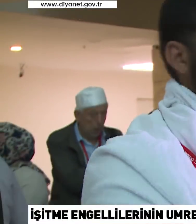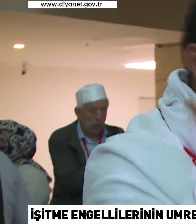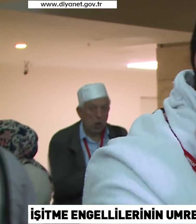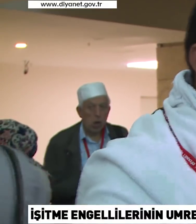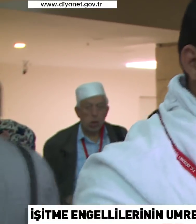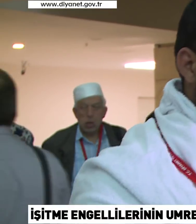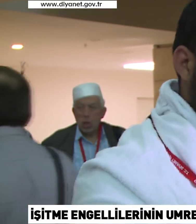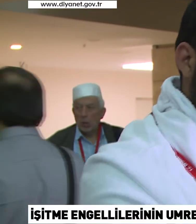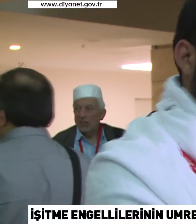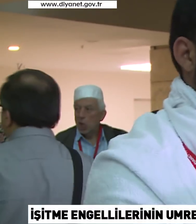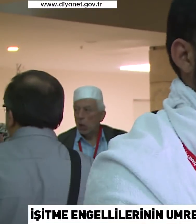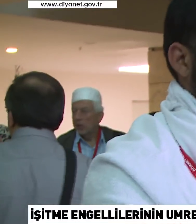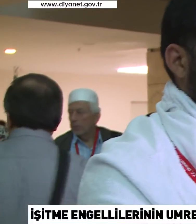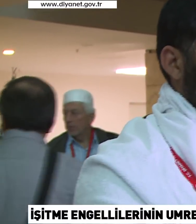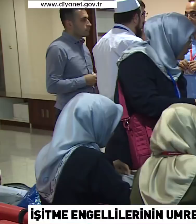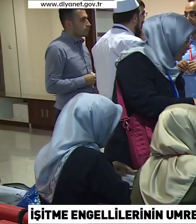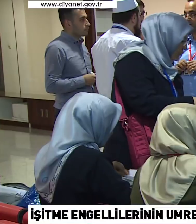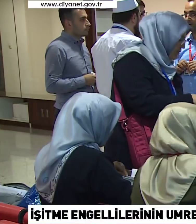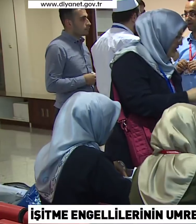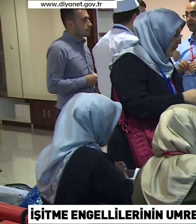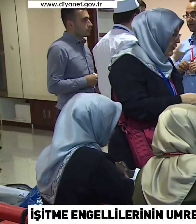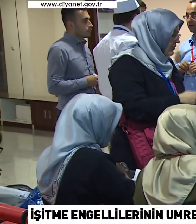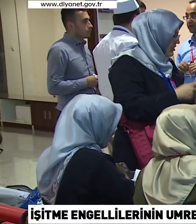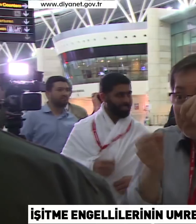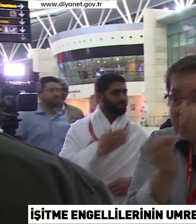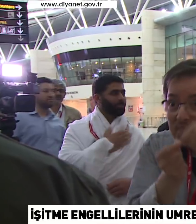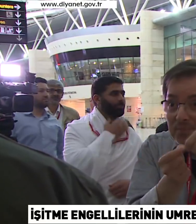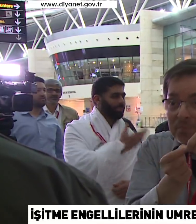Çok duygulandım diyor. Çok duygulandım.